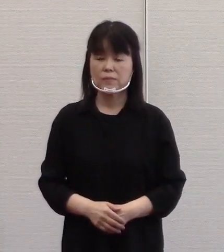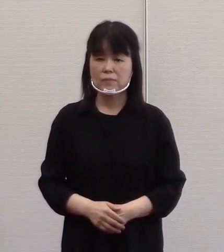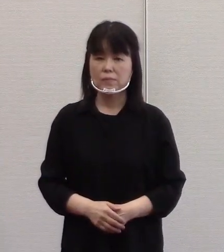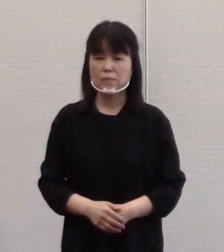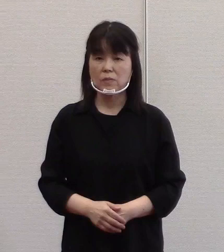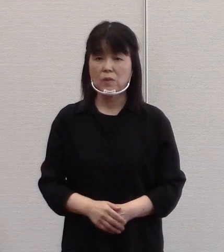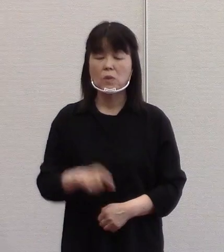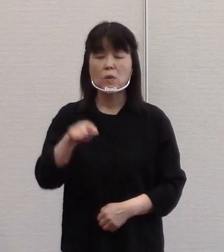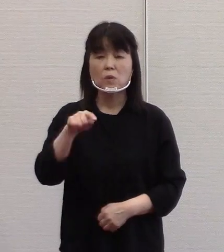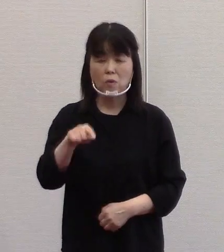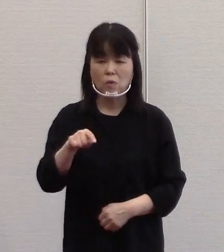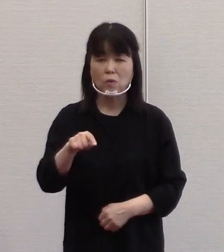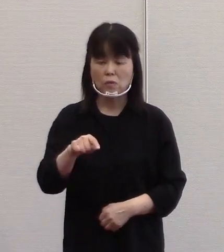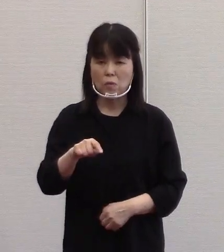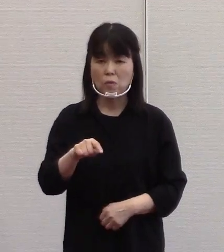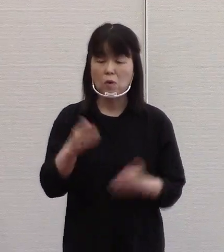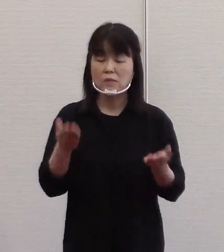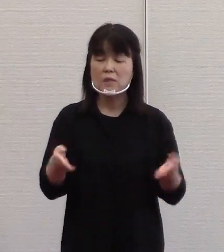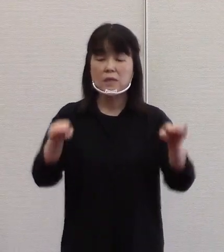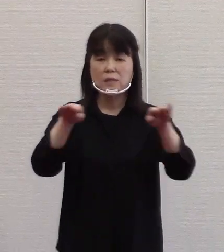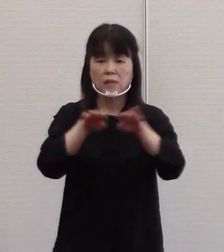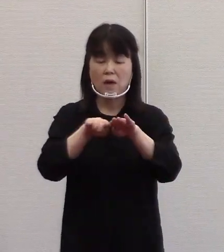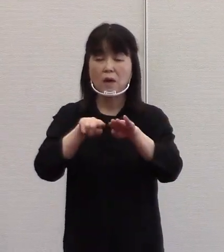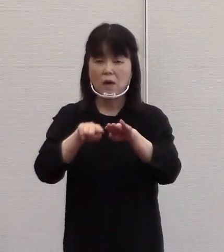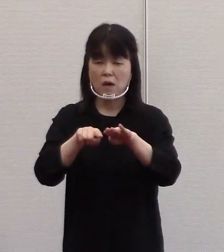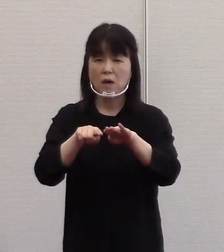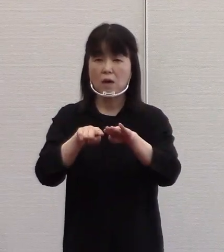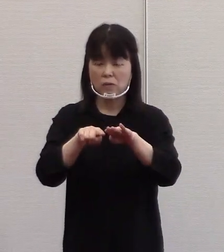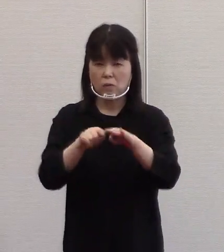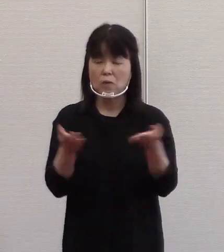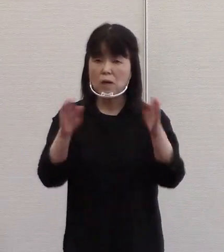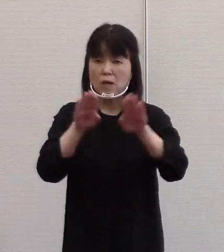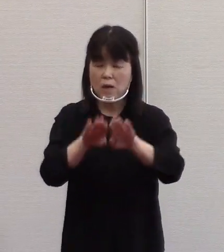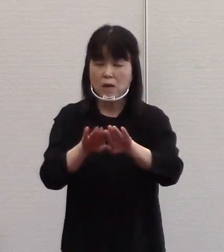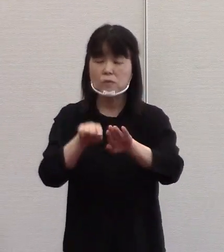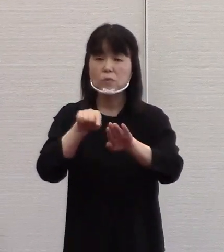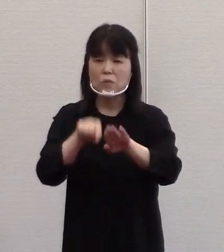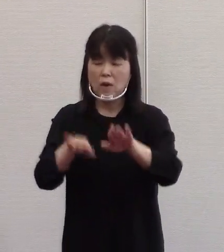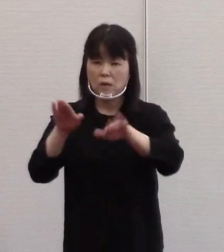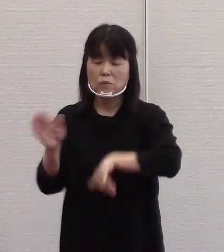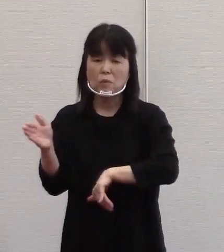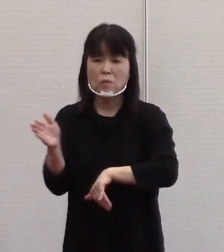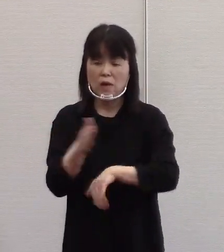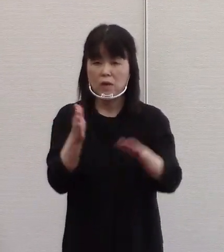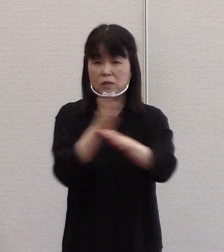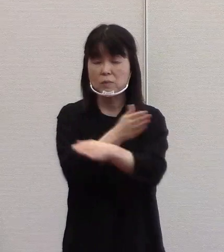ハグハグの臨時閉所期間としては、本日から当分の間、